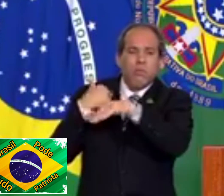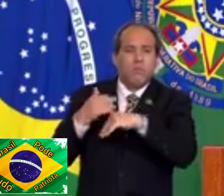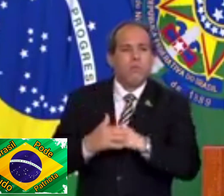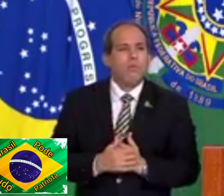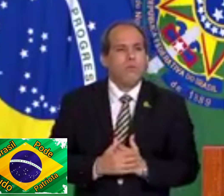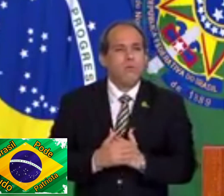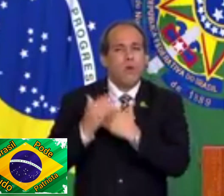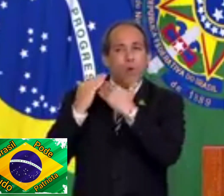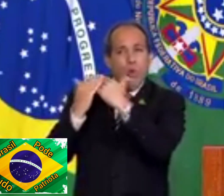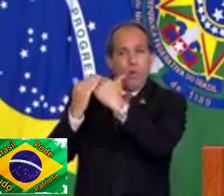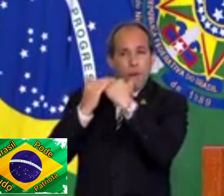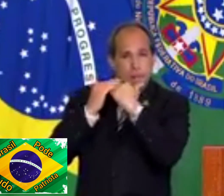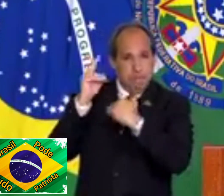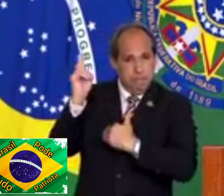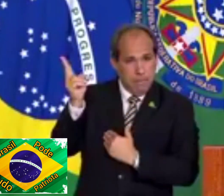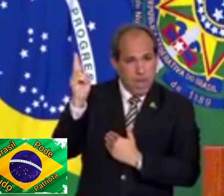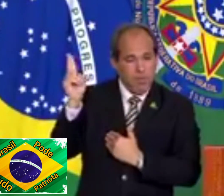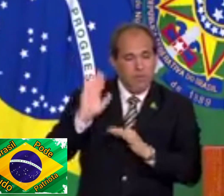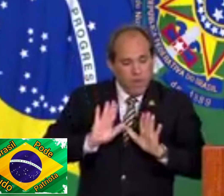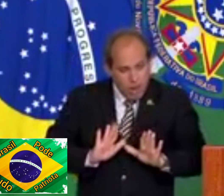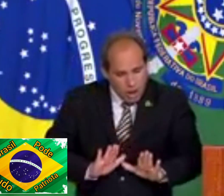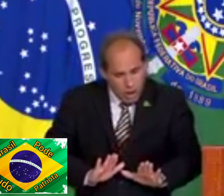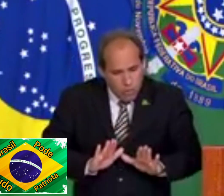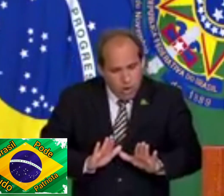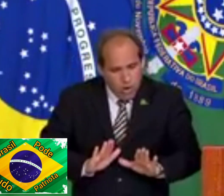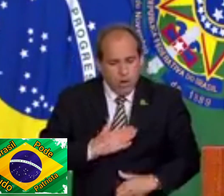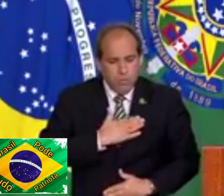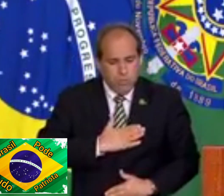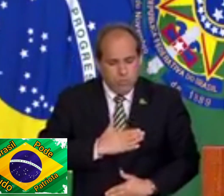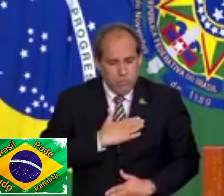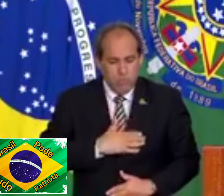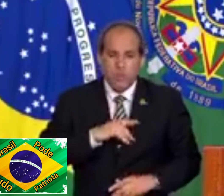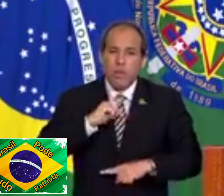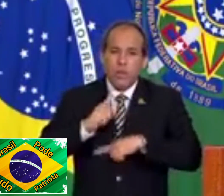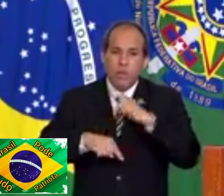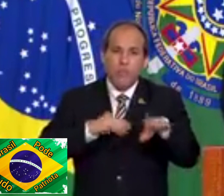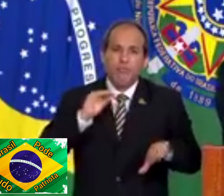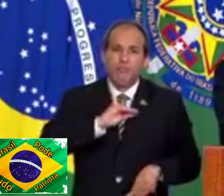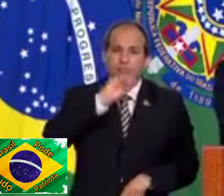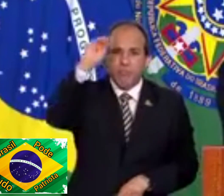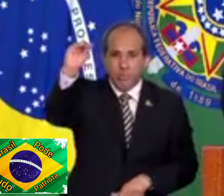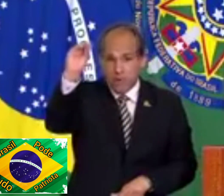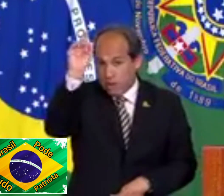e tentava me acalmar. Fui para São Paulo.